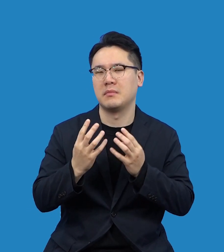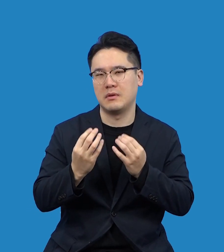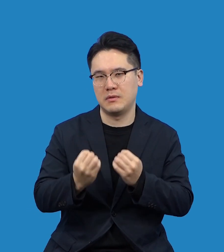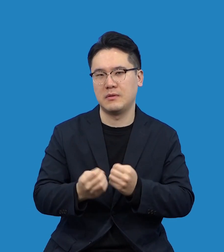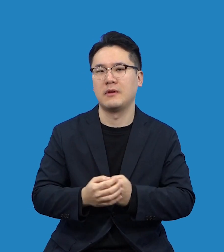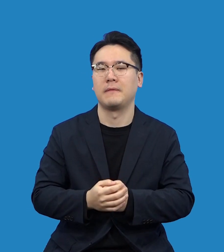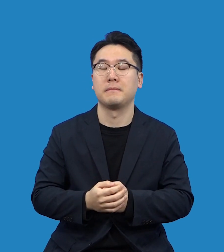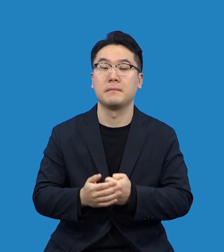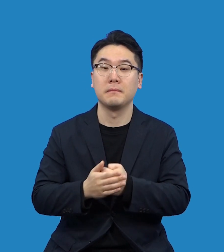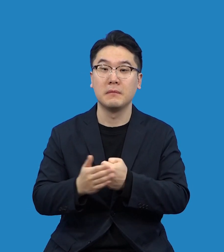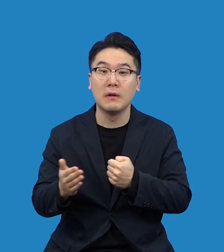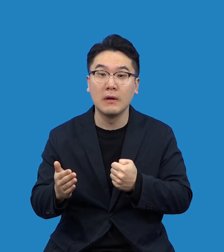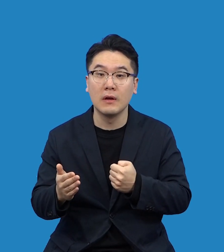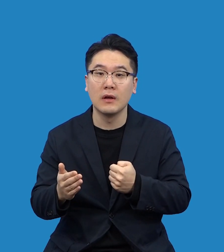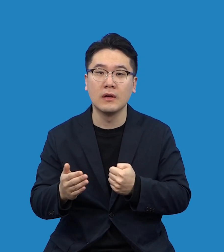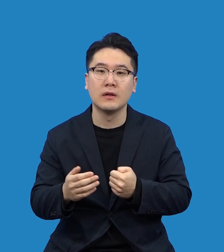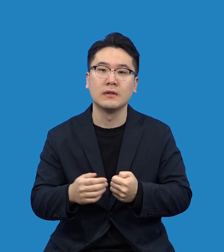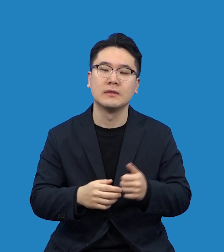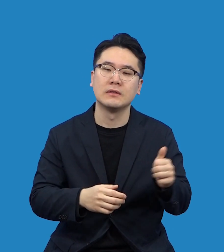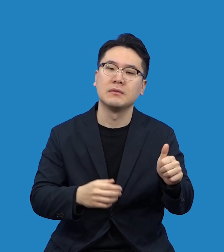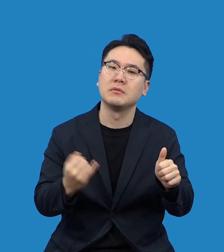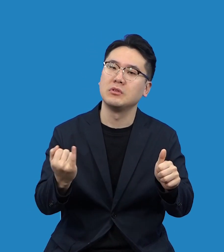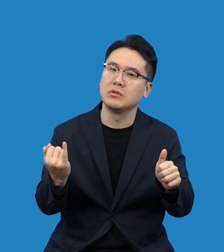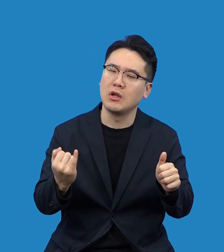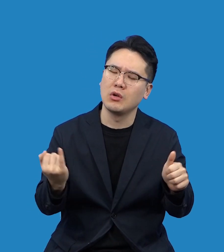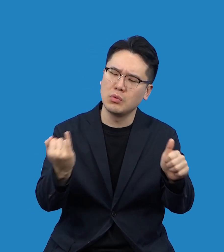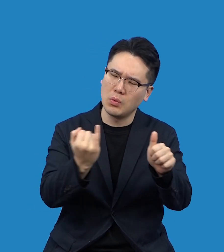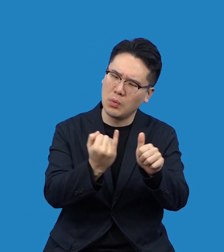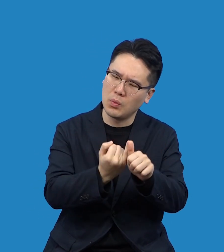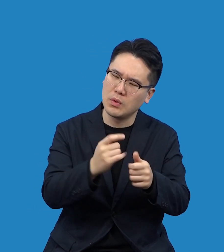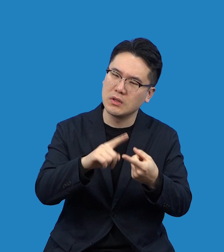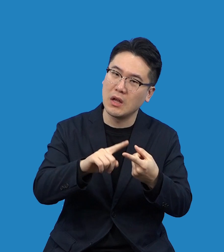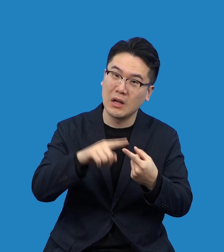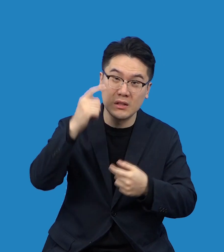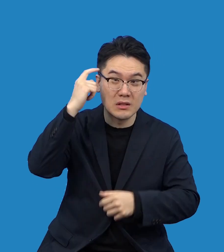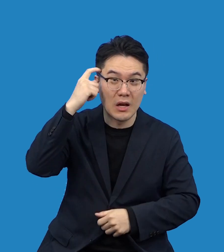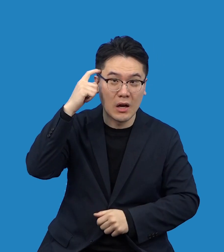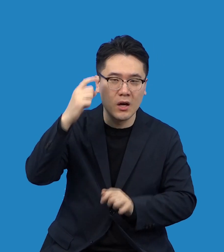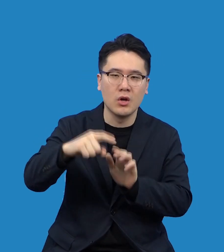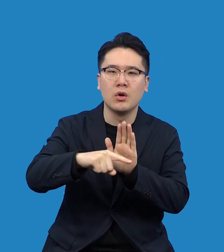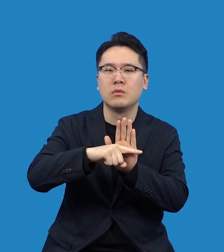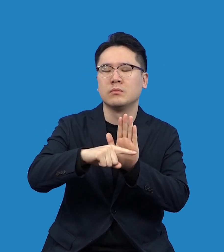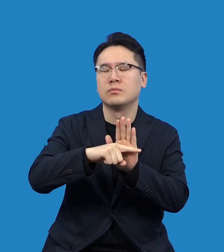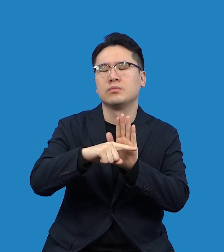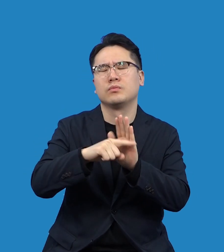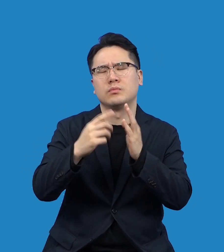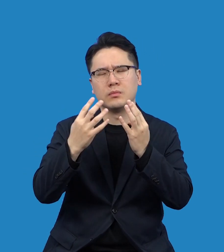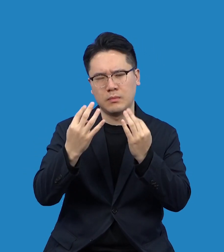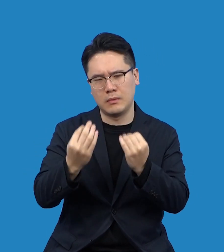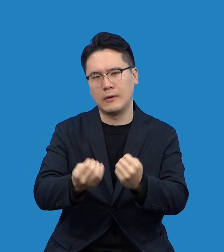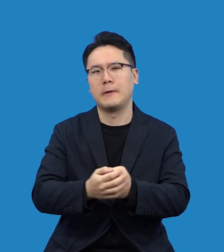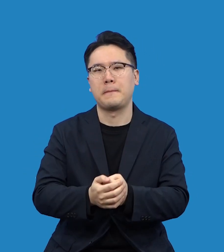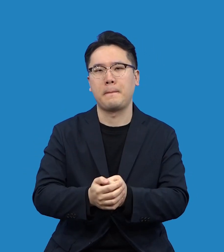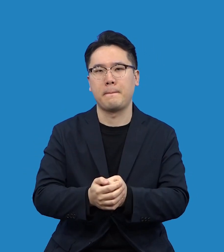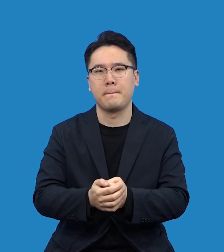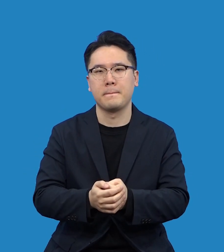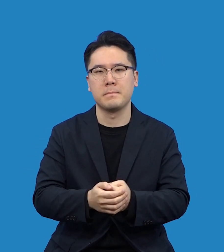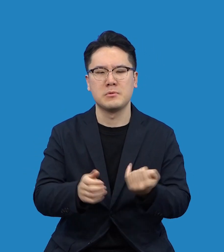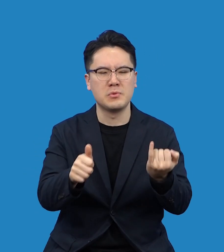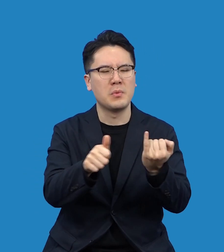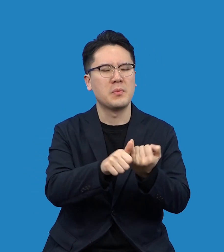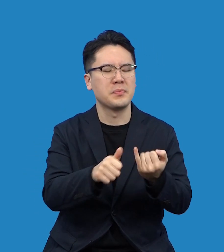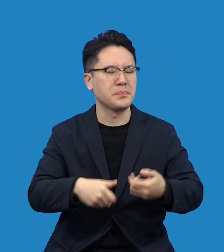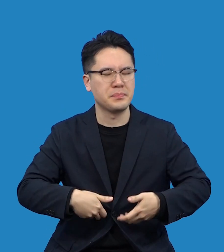생각이 매우 부정적입니다. 결혼하지 말아야 한다고 생각하는 사람이